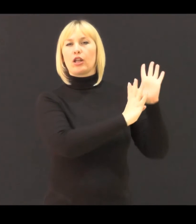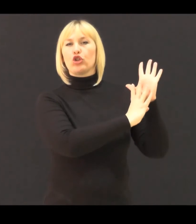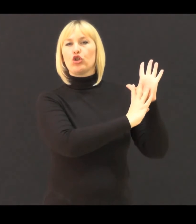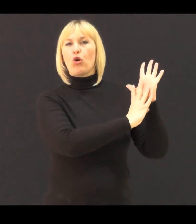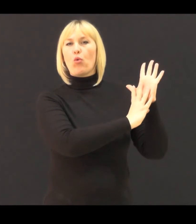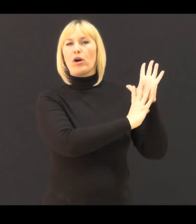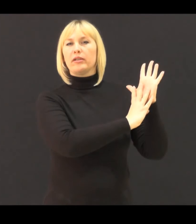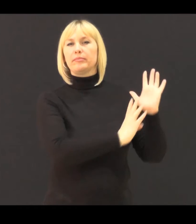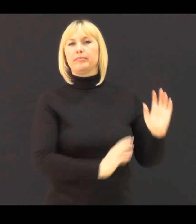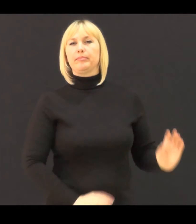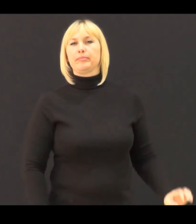Nouă.